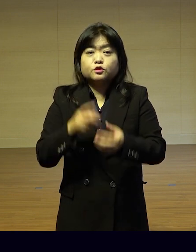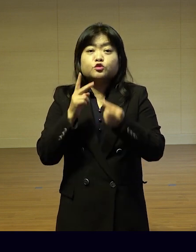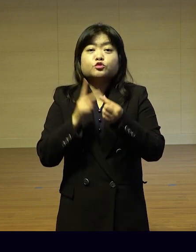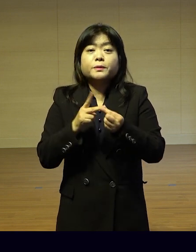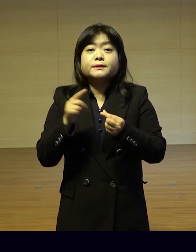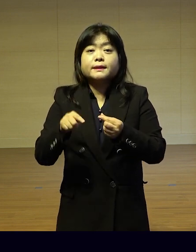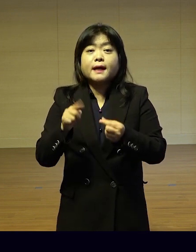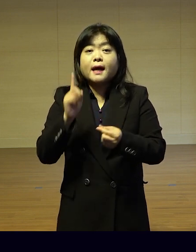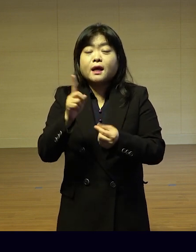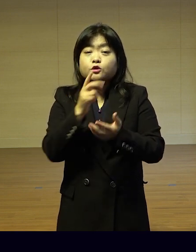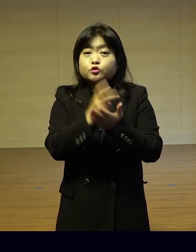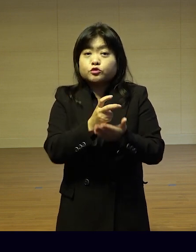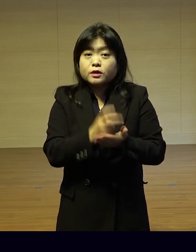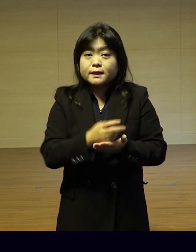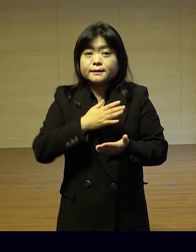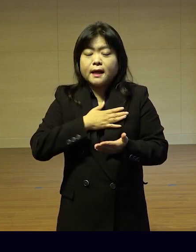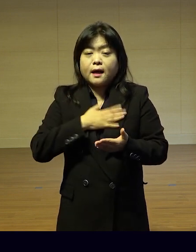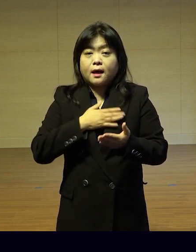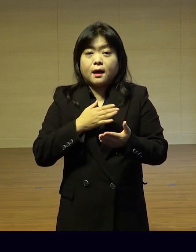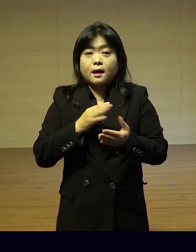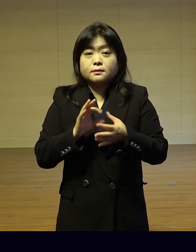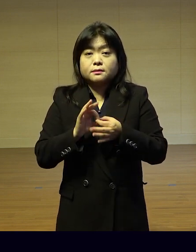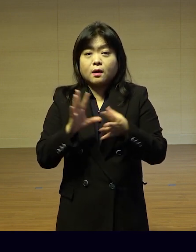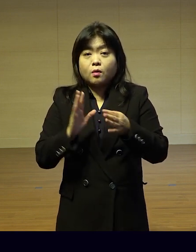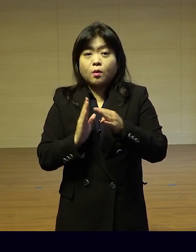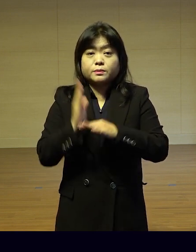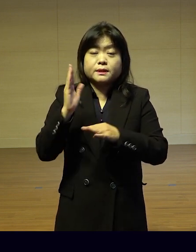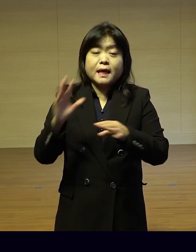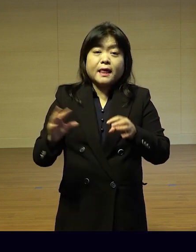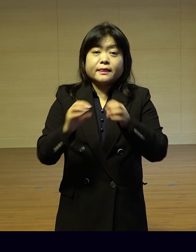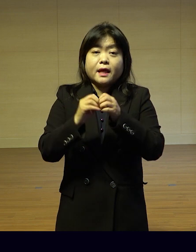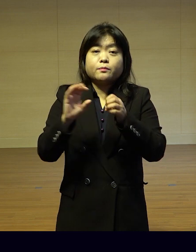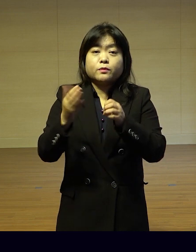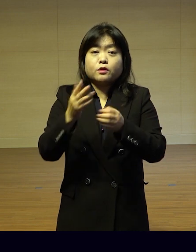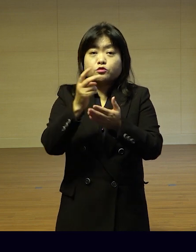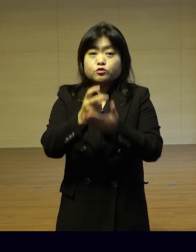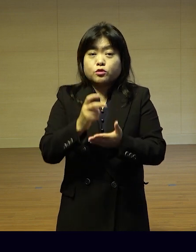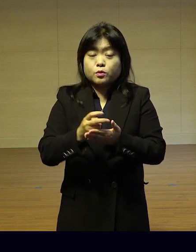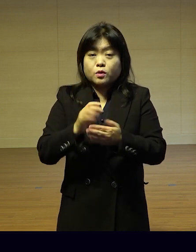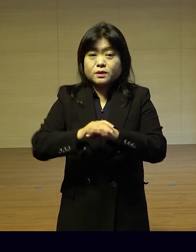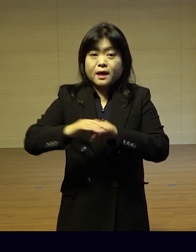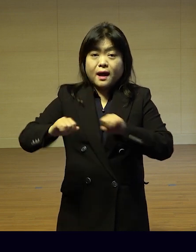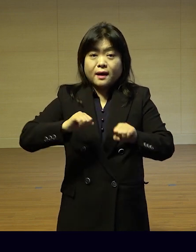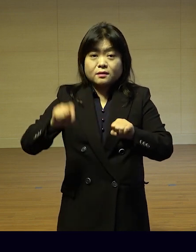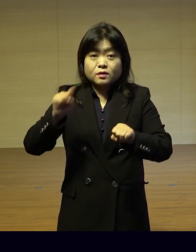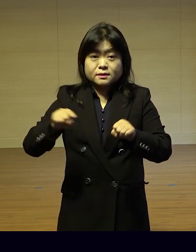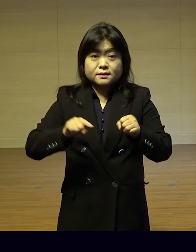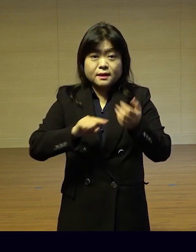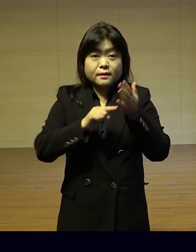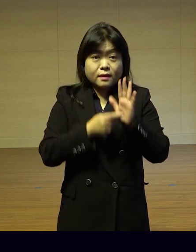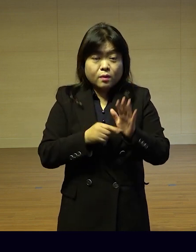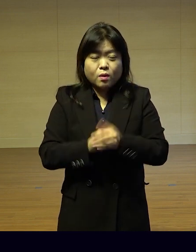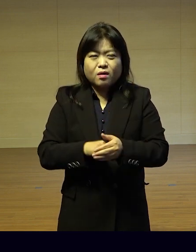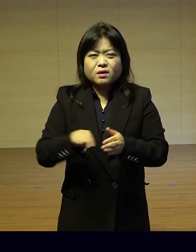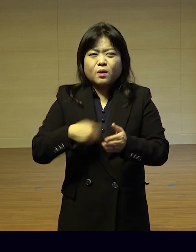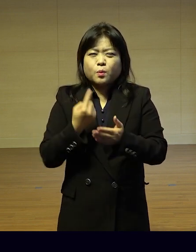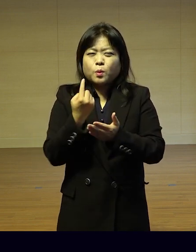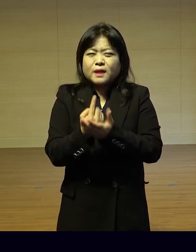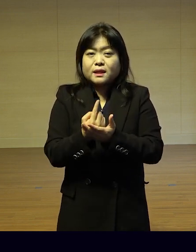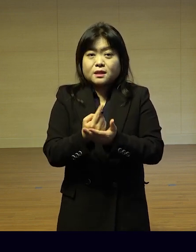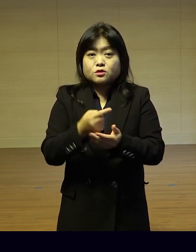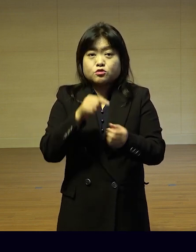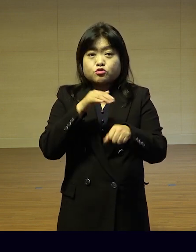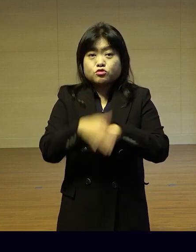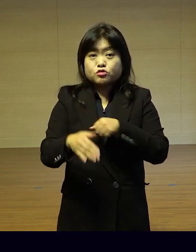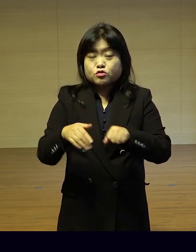번째는 그 하나의 규정이 자신을 넘어서 대립된 규정으로 이행하는 것을 나타내며, 바로 여기에 독단주의를